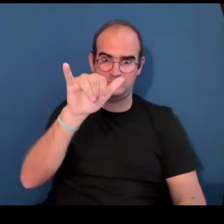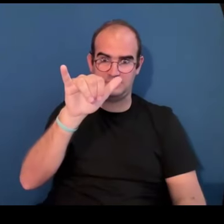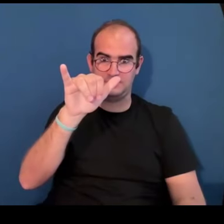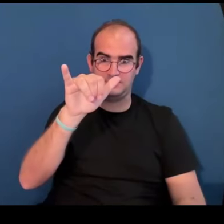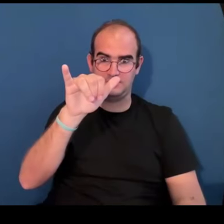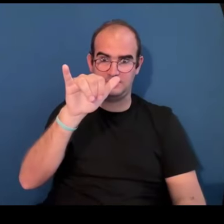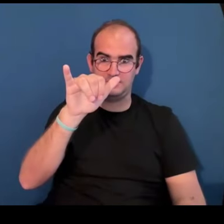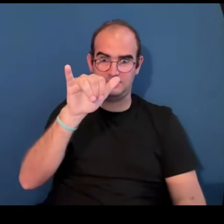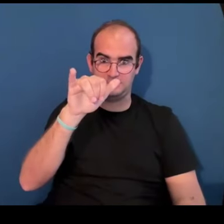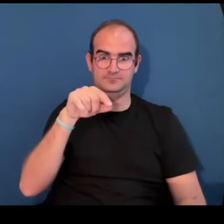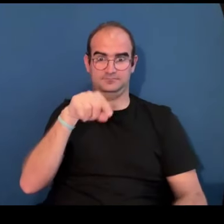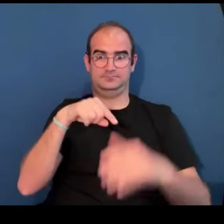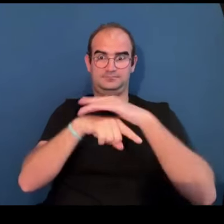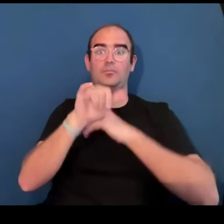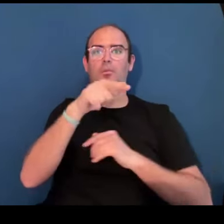es